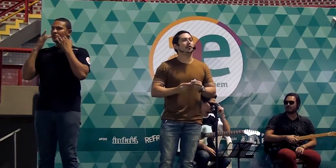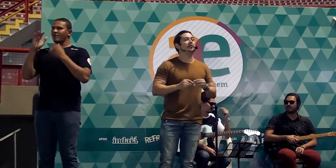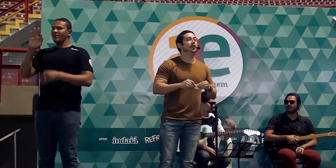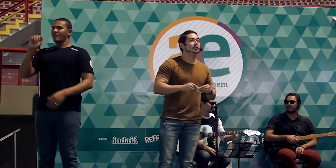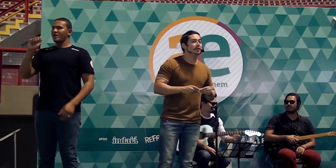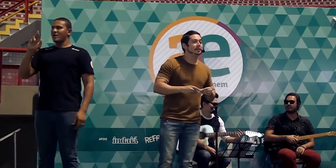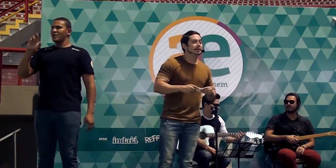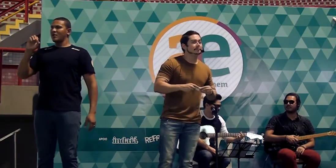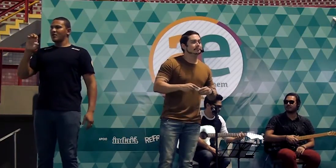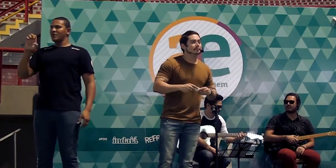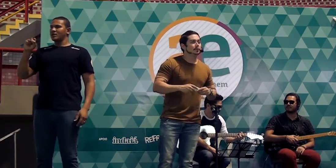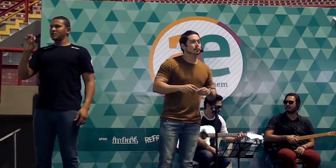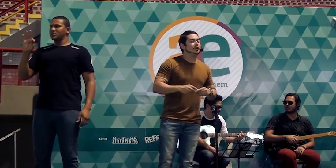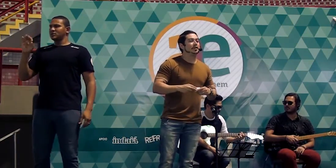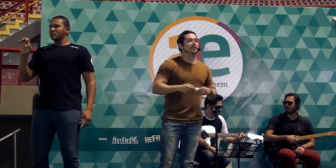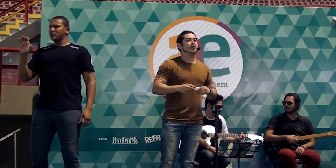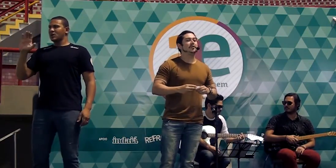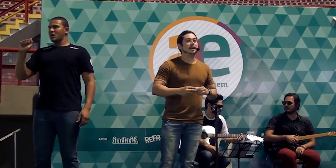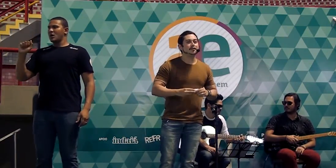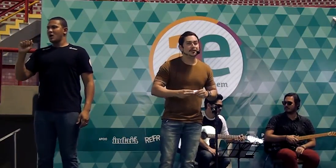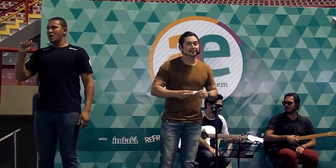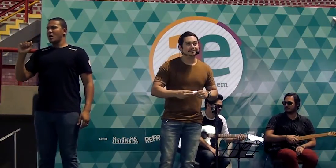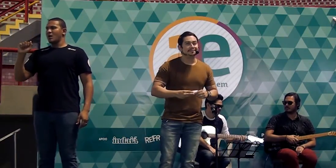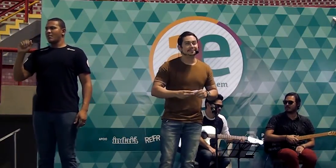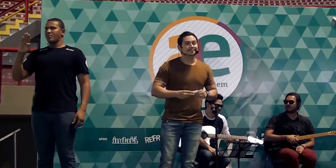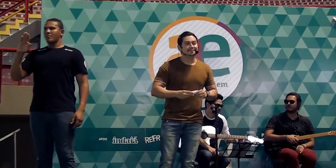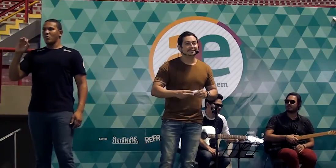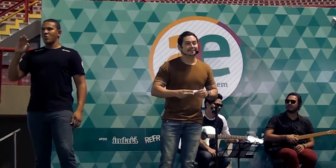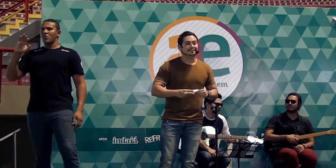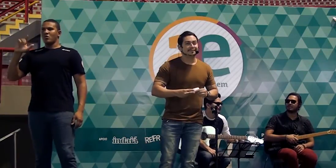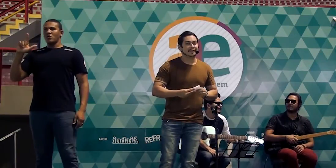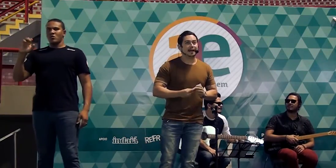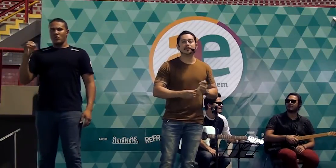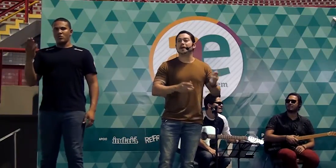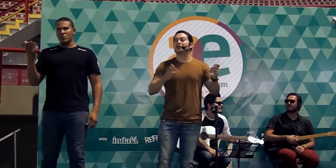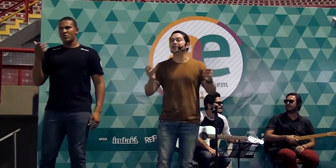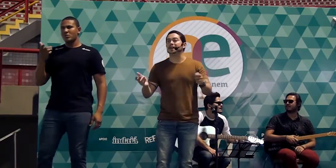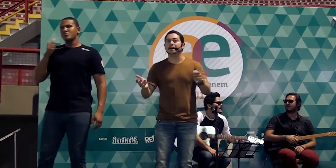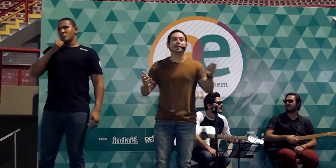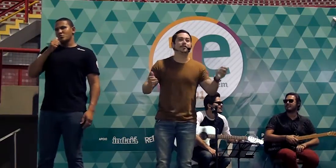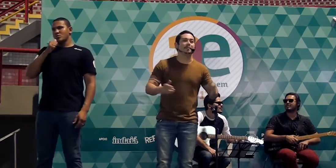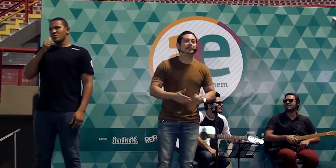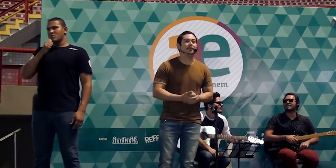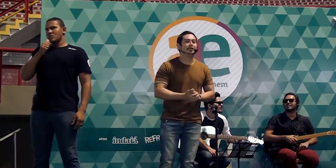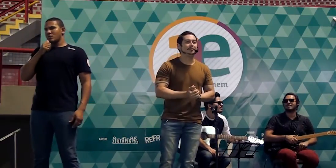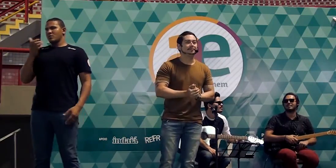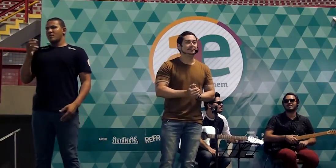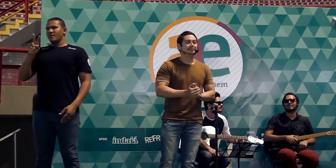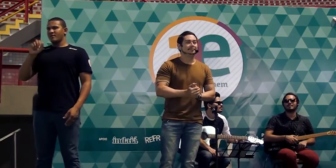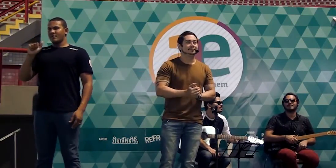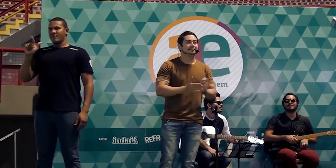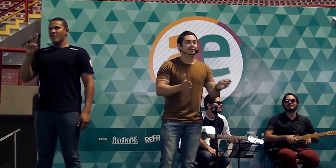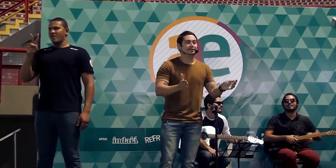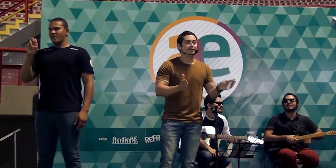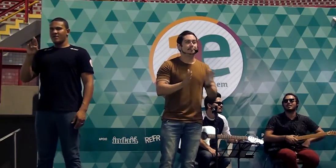certo? Faroeste Caboclo, virou filme com Menina Valverde, tá? Já foi sereia, mas também foi